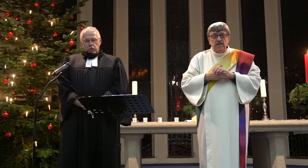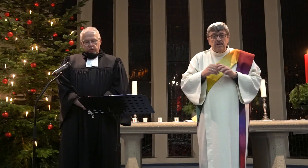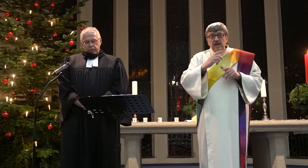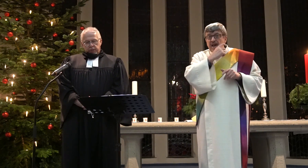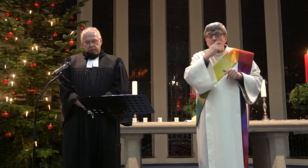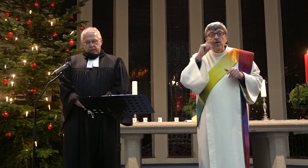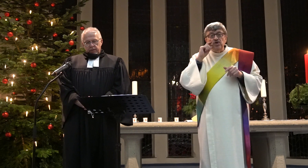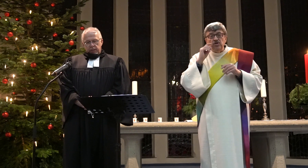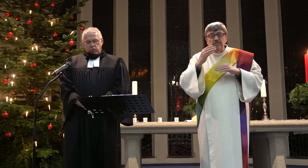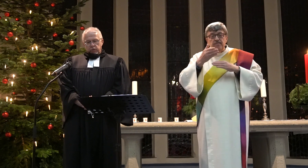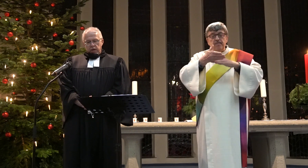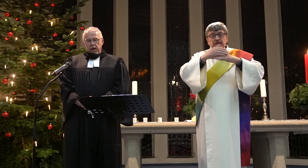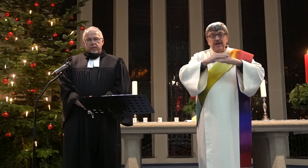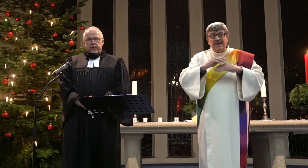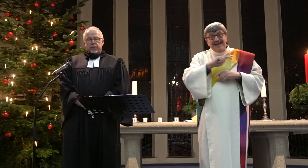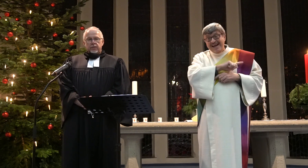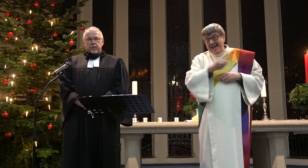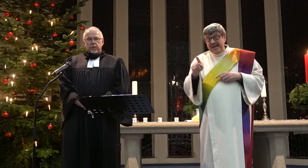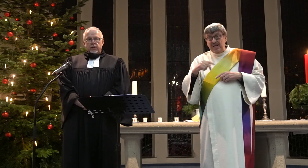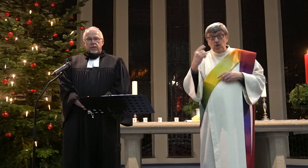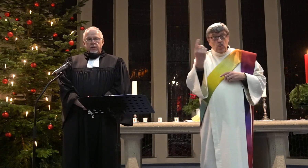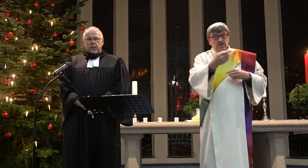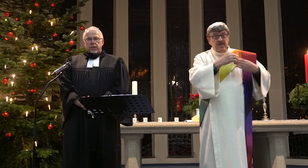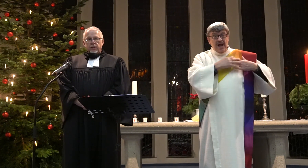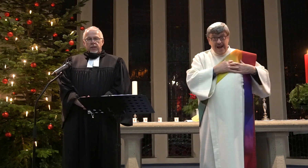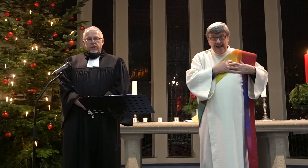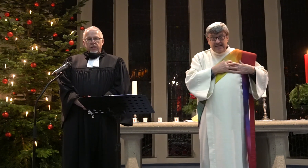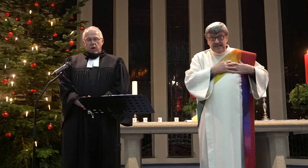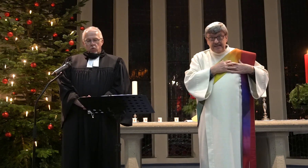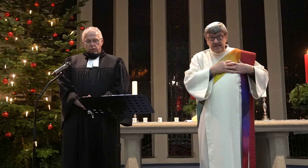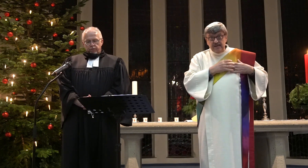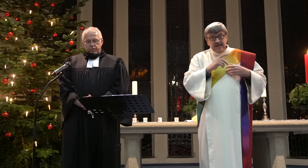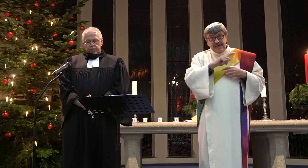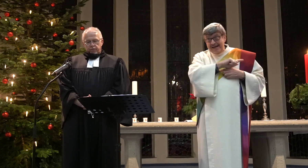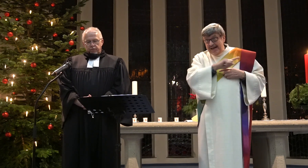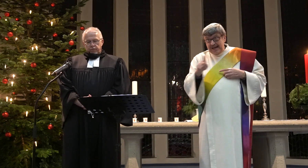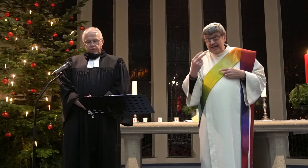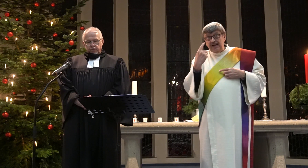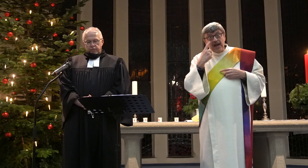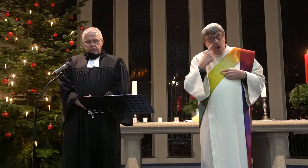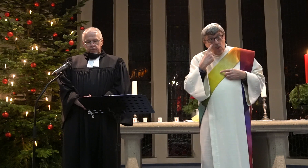Der Mundschutz bedeckt nicht unser Herz, nicht die Augen.